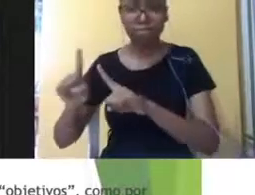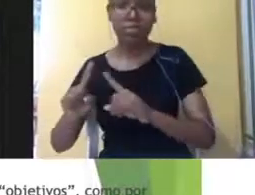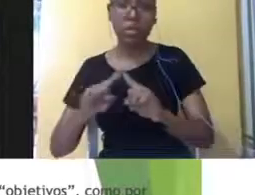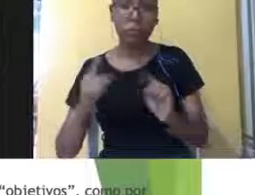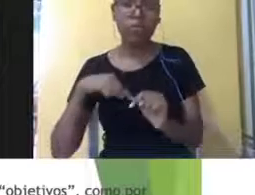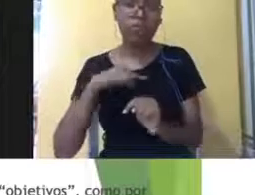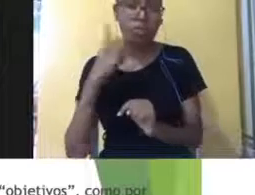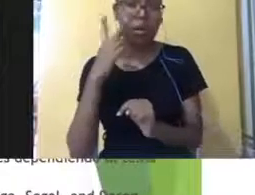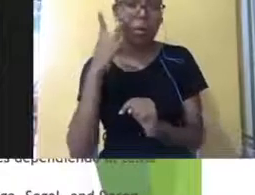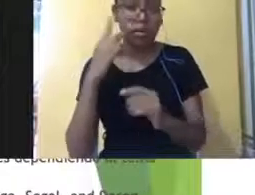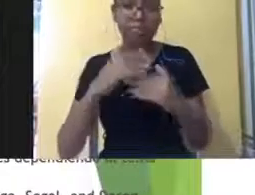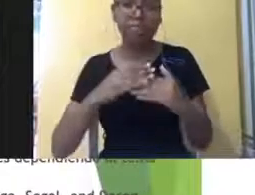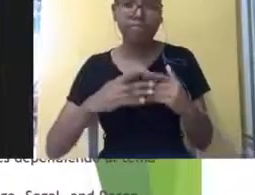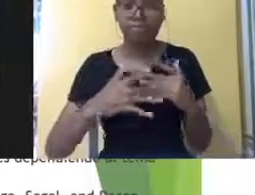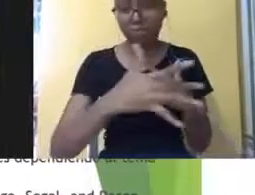ocasión.